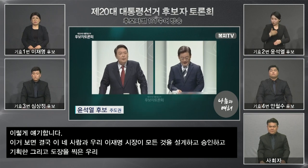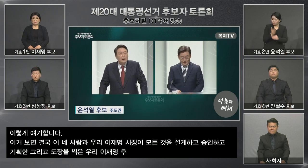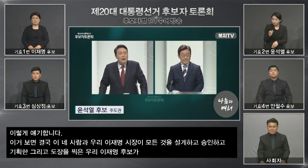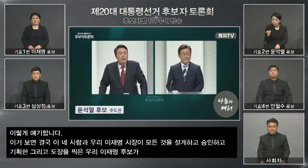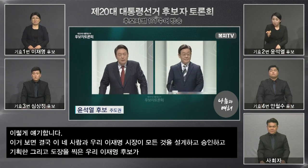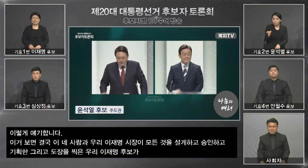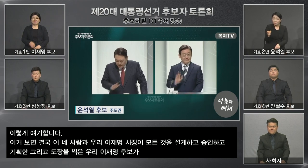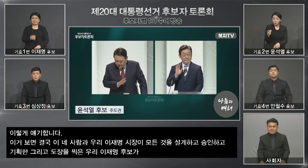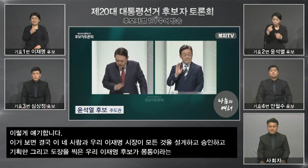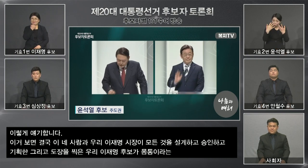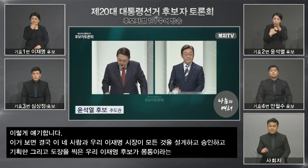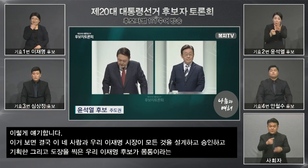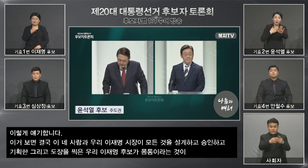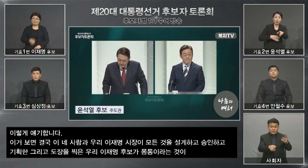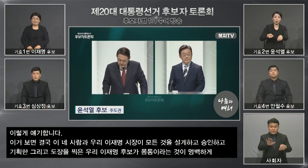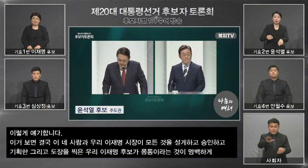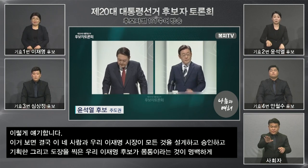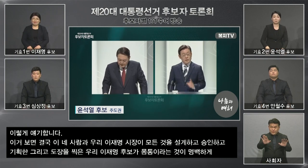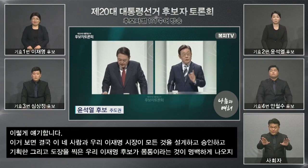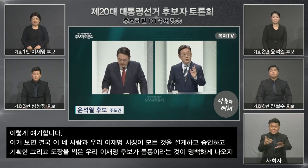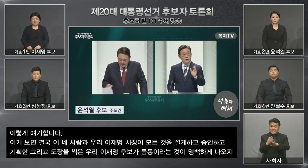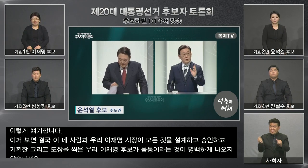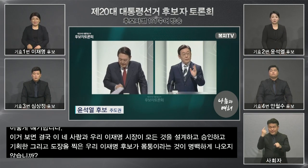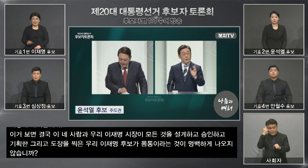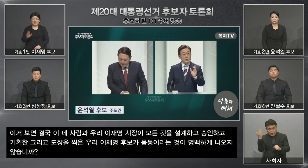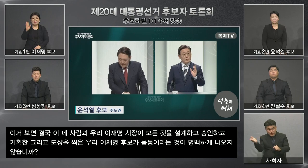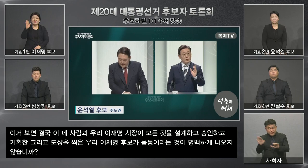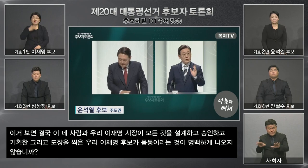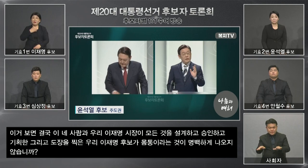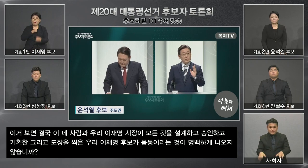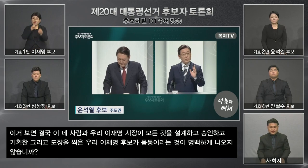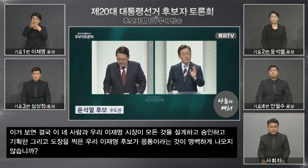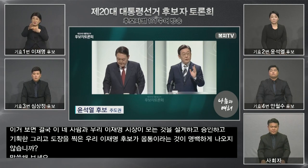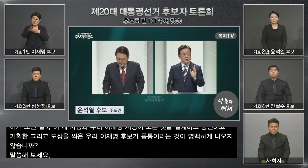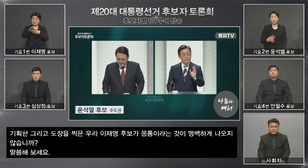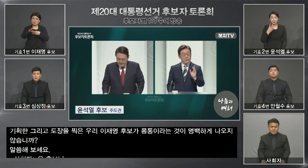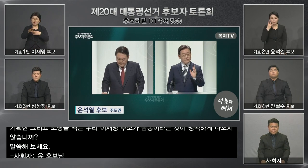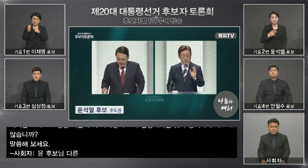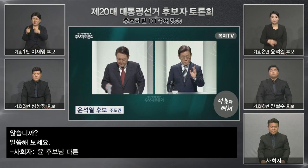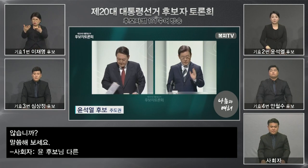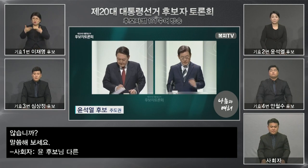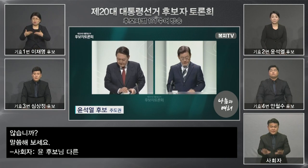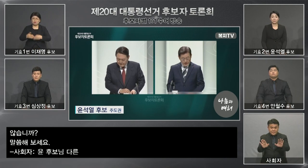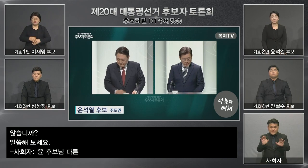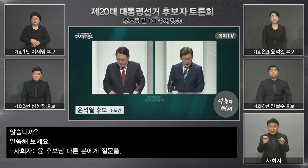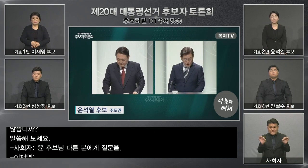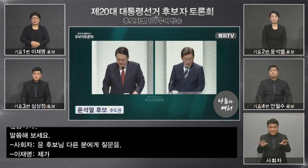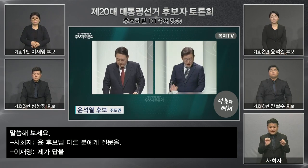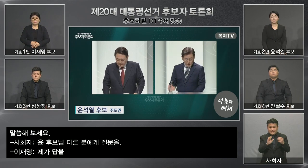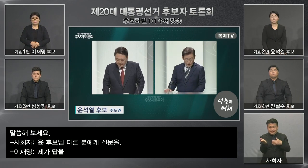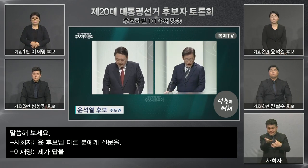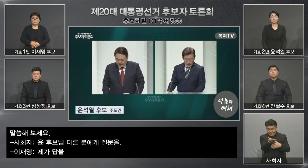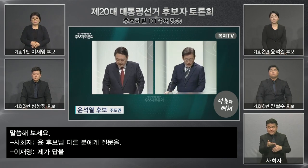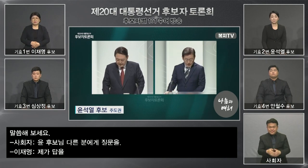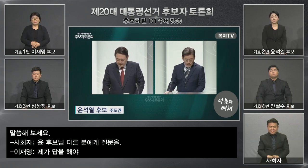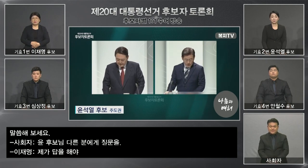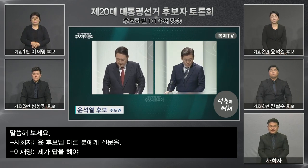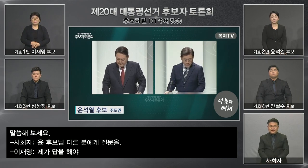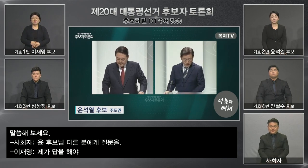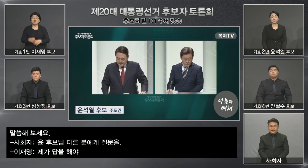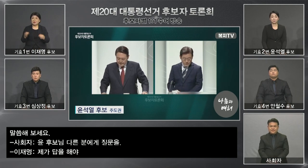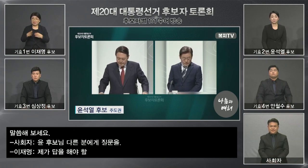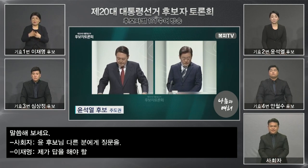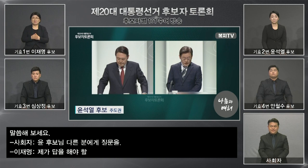나오지 않습니까? 네, 윤 후보님. 말씀해 보세요. 다른 분에게 질문을 하세요. 제가 답을 해야 기회를 주셔야죠. 잠깐 하십시오. 자, 30분 하겠습니다.